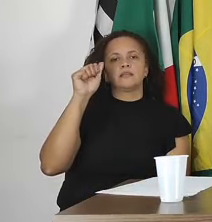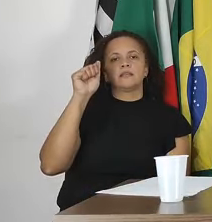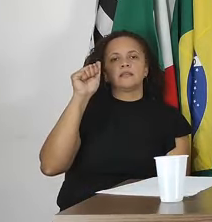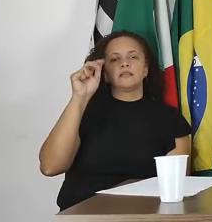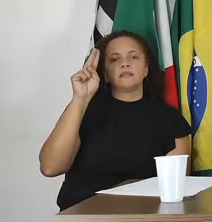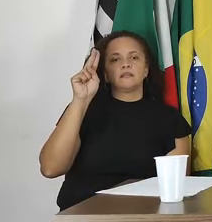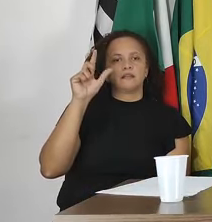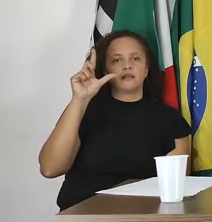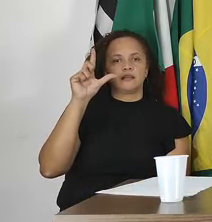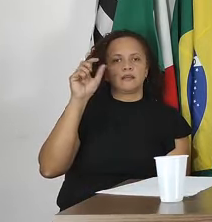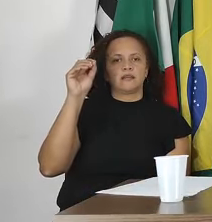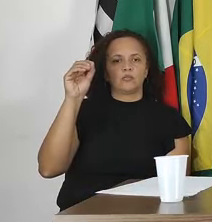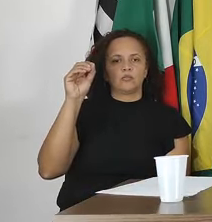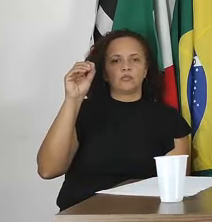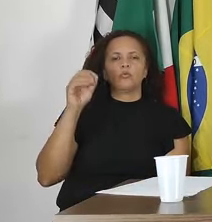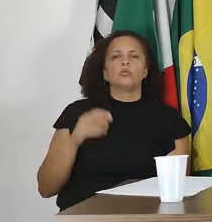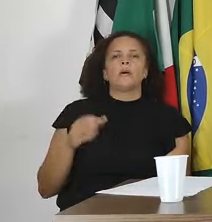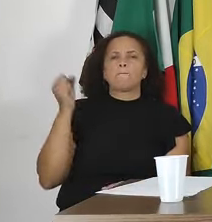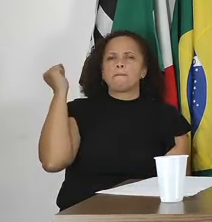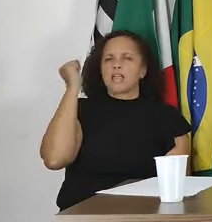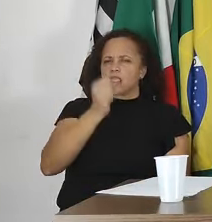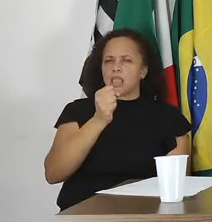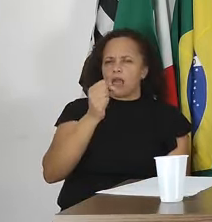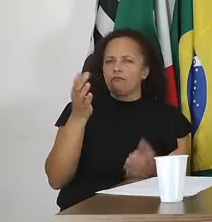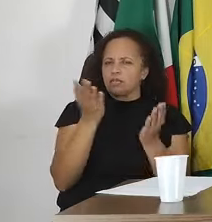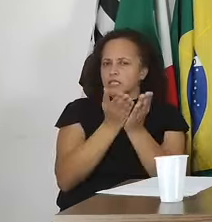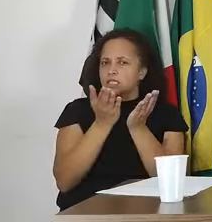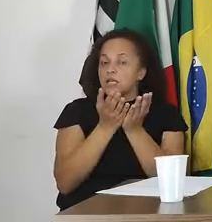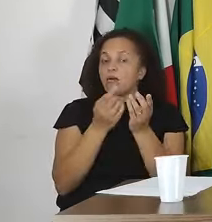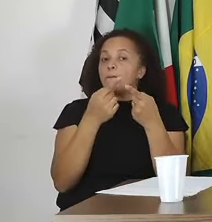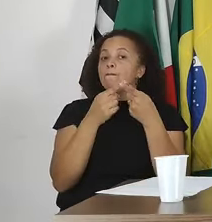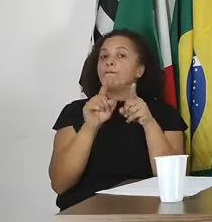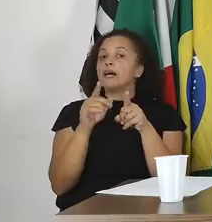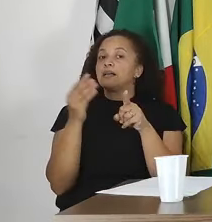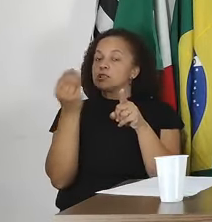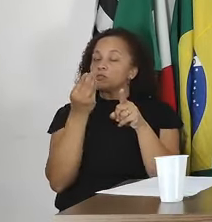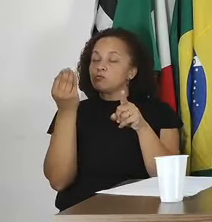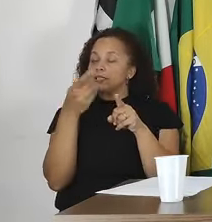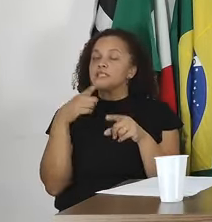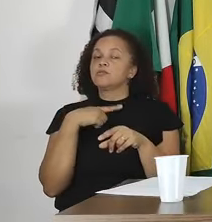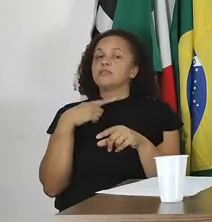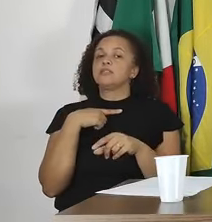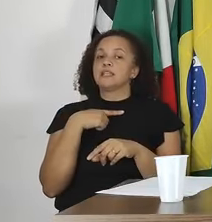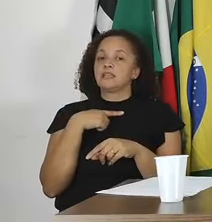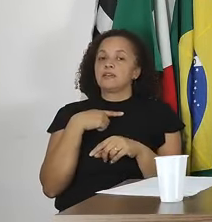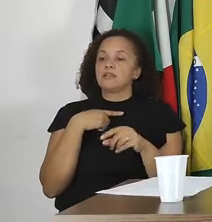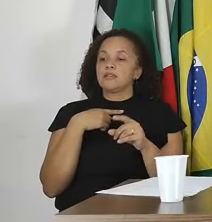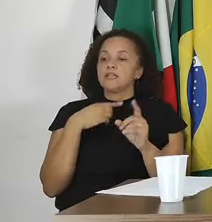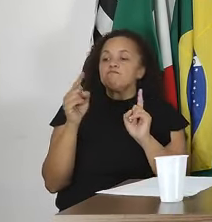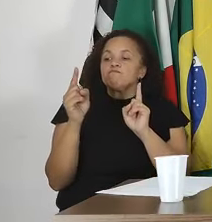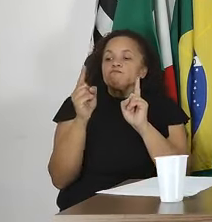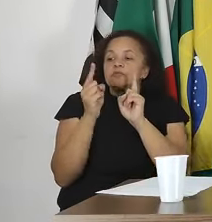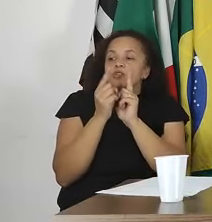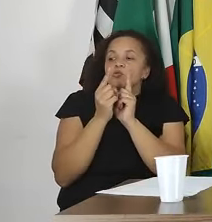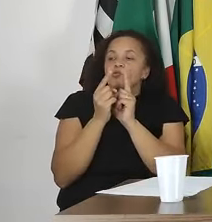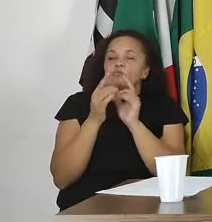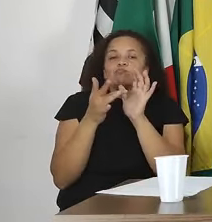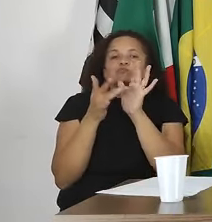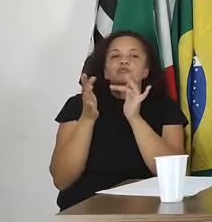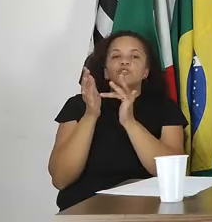cristão, né? Mas quando ele teve um encontro com Jesus, né? Ele conheceu